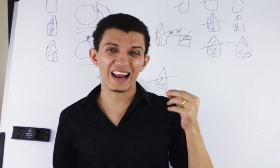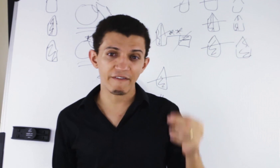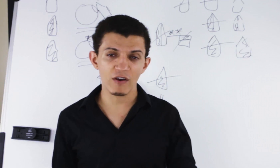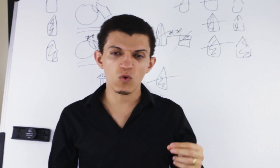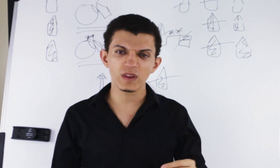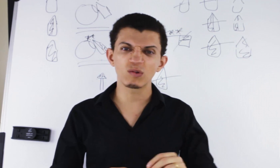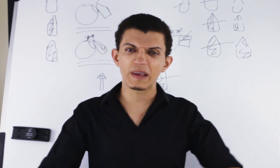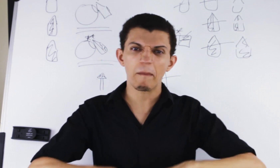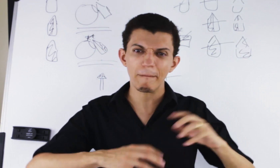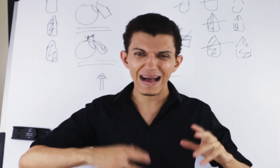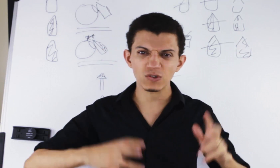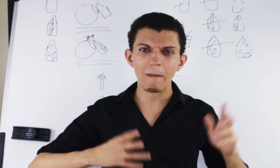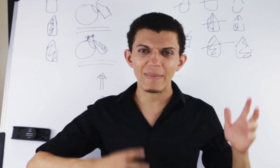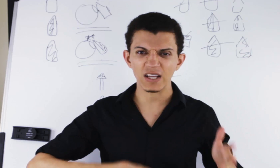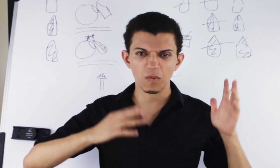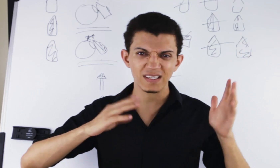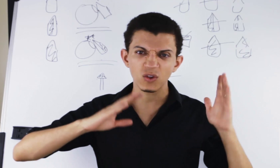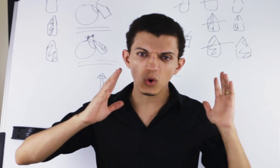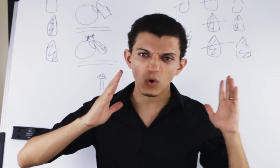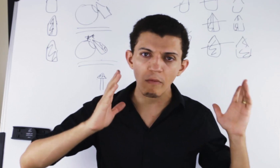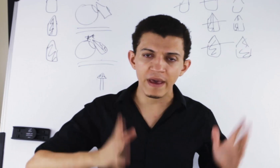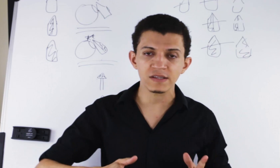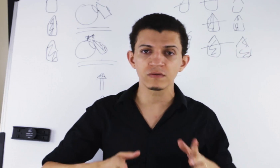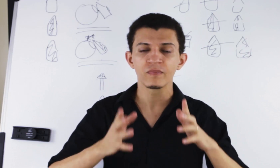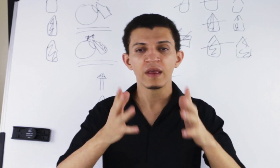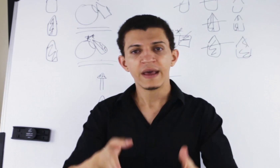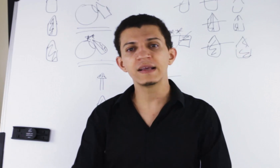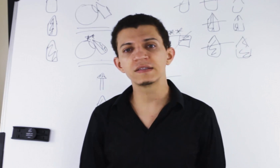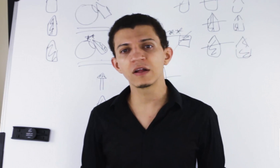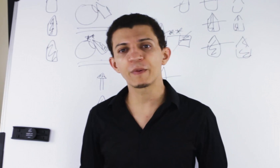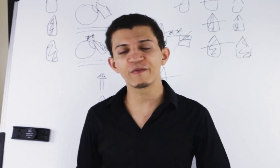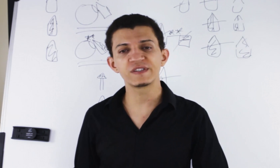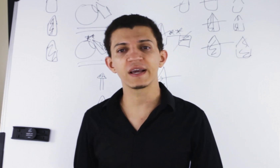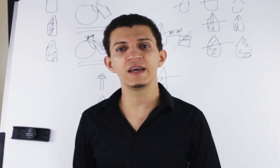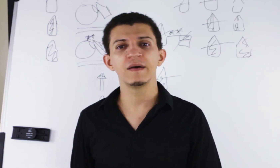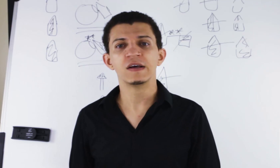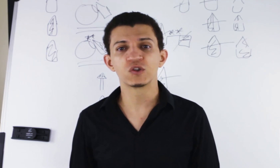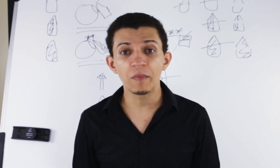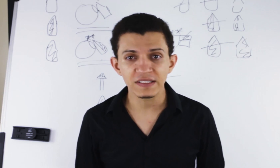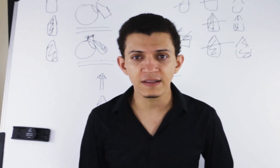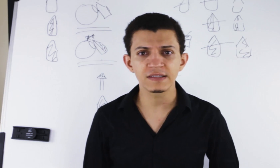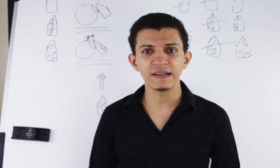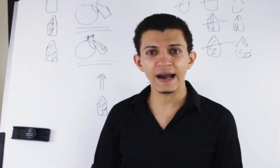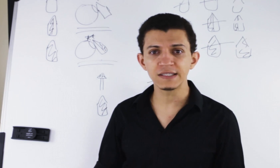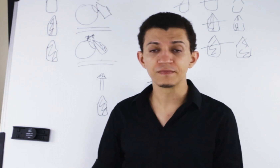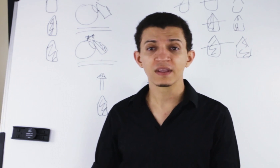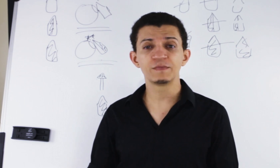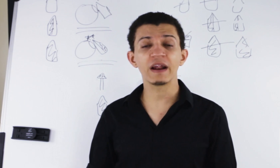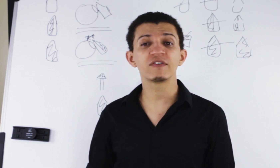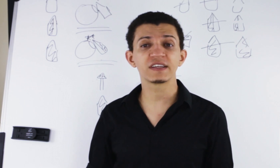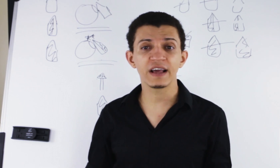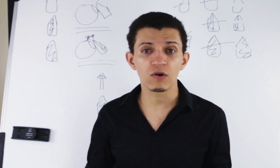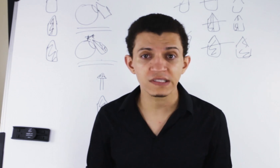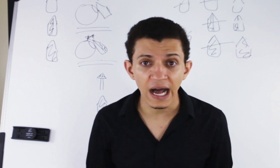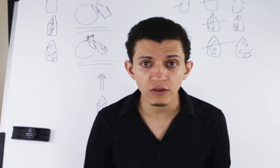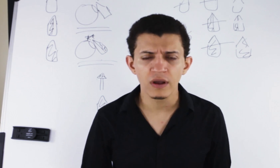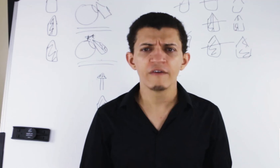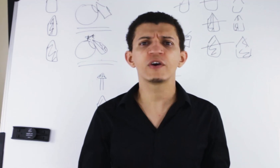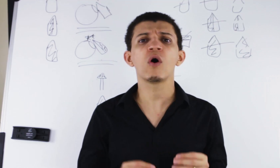gravei um conteúdo aqui passo a passo, começando do começo, ensinando para você aqui sobre a escrita de sinais. Espero que você tenha gostado. Ficou